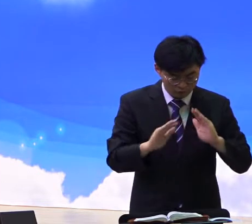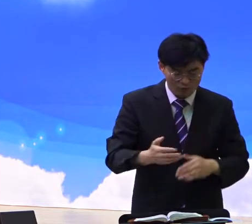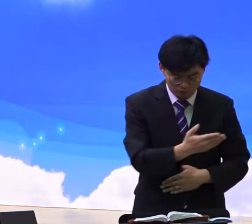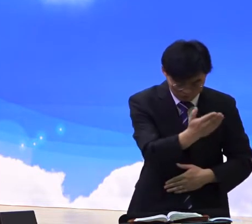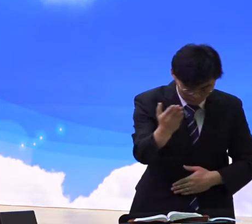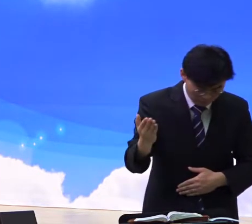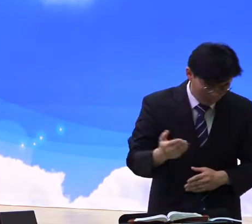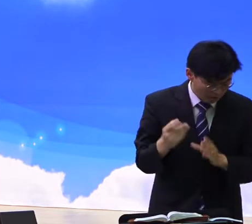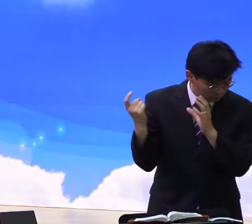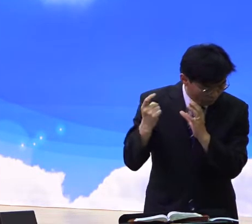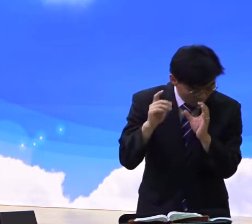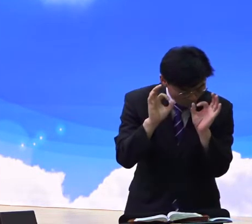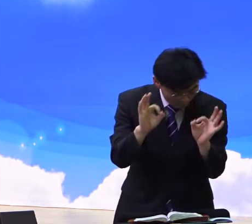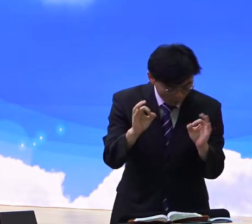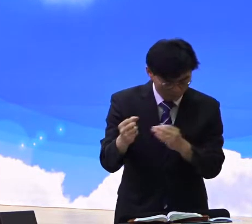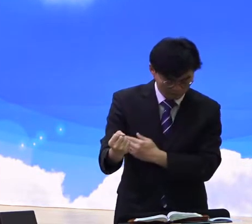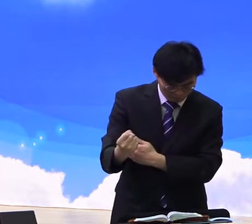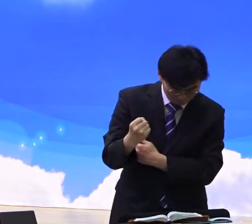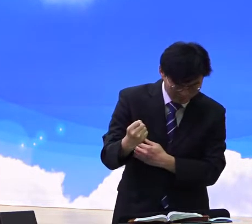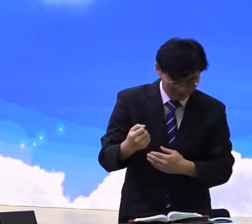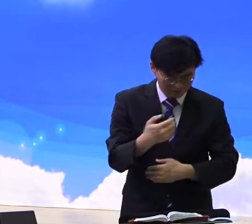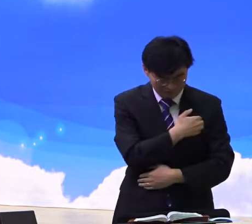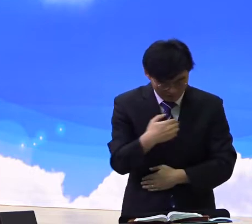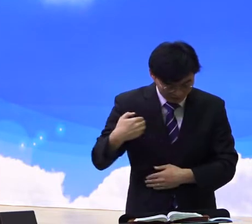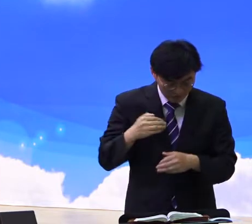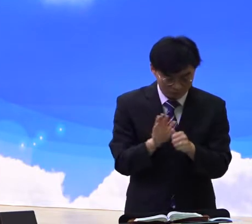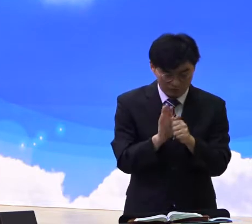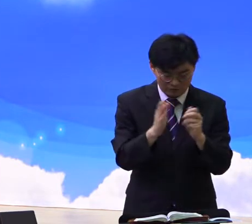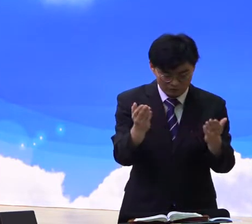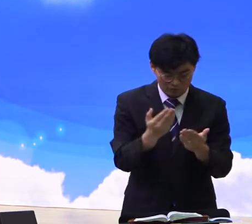하실 줄 믿으며 예수님의 이름으로 기도합니다.